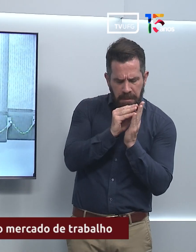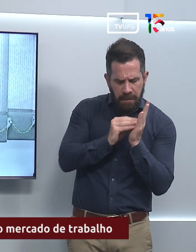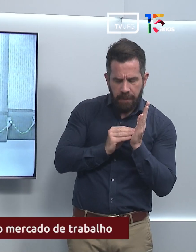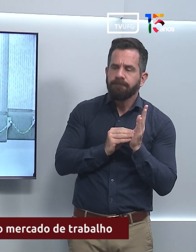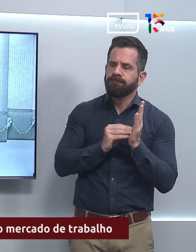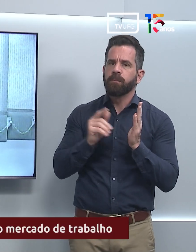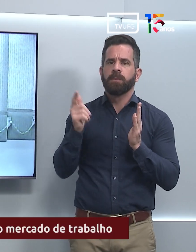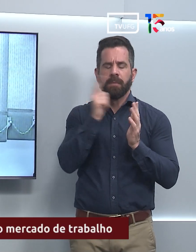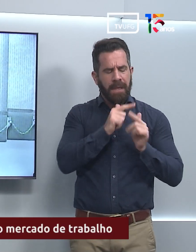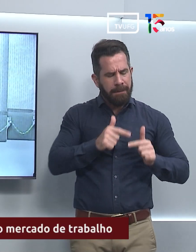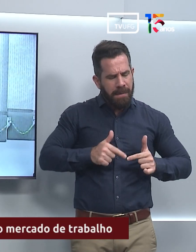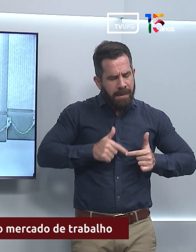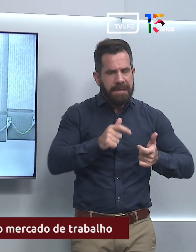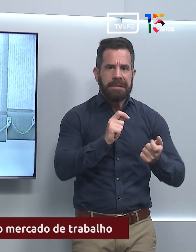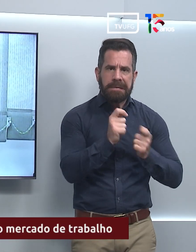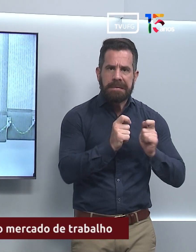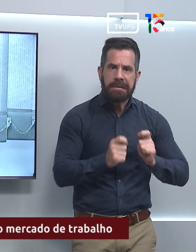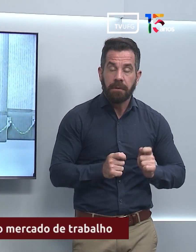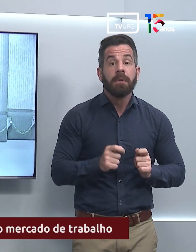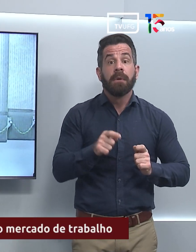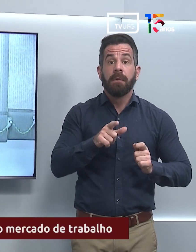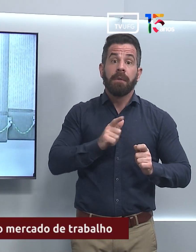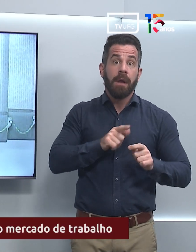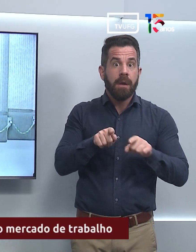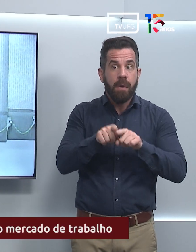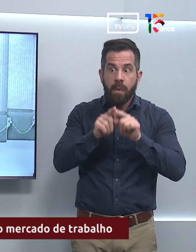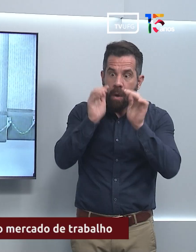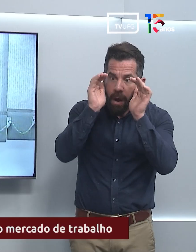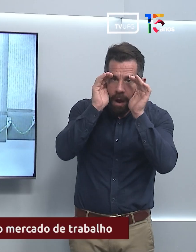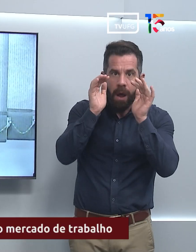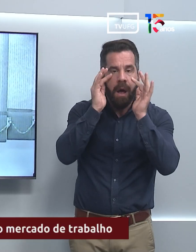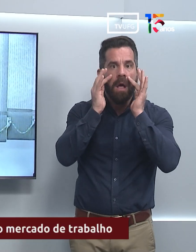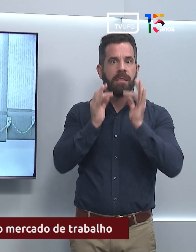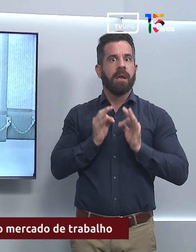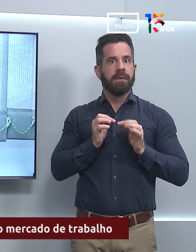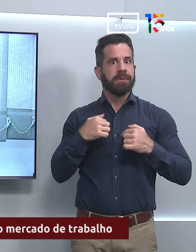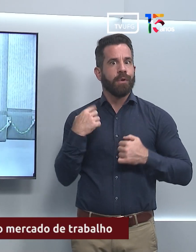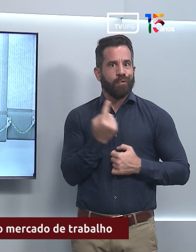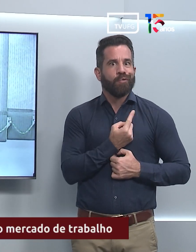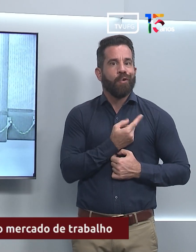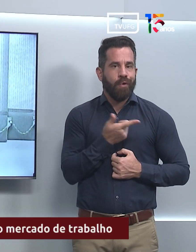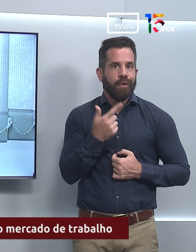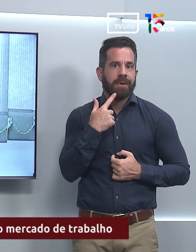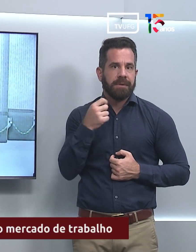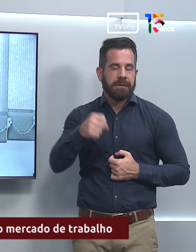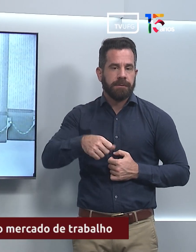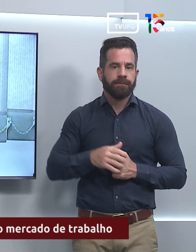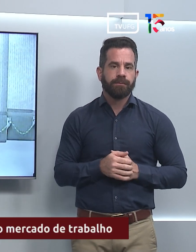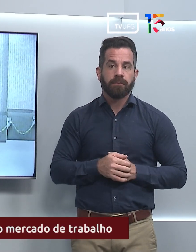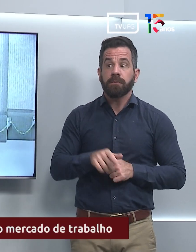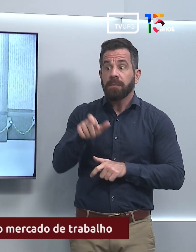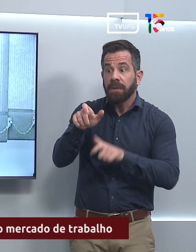trabalho. Então, nós fomos muito ouvidos nessa parte. E uma pessoa com deficiência, para trabalhar aqui